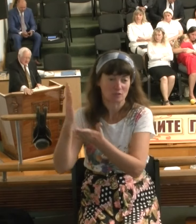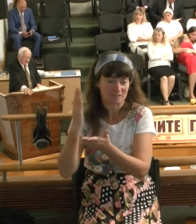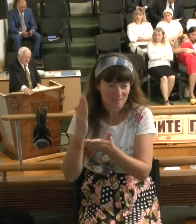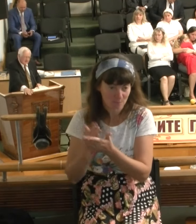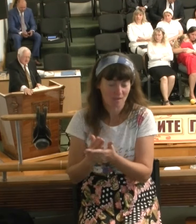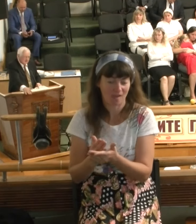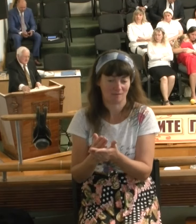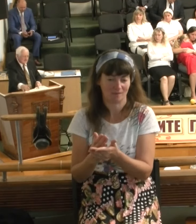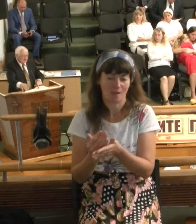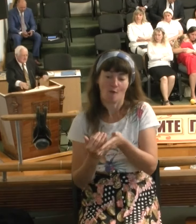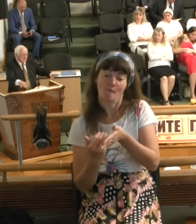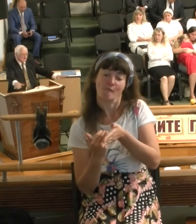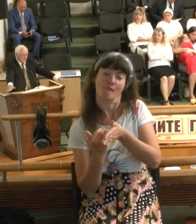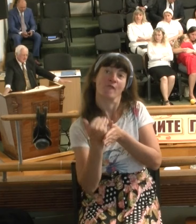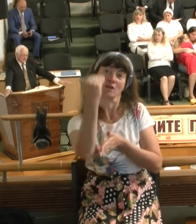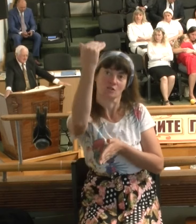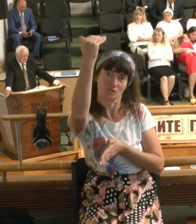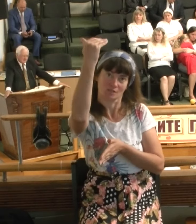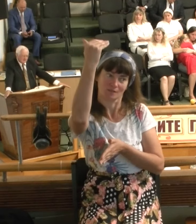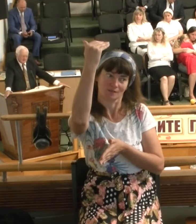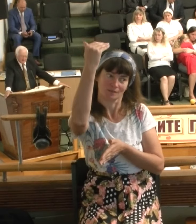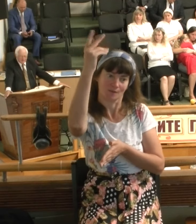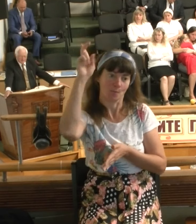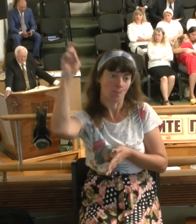смирил Себя. Он стал, как мы.